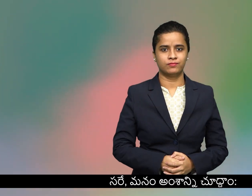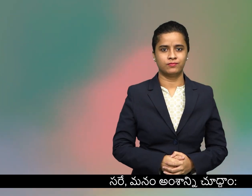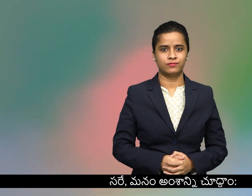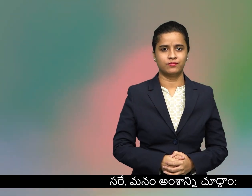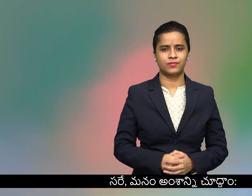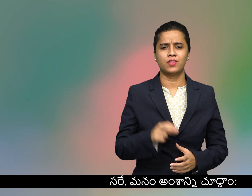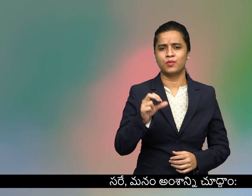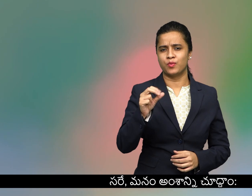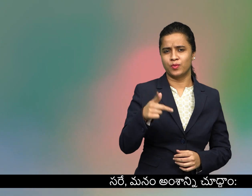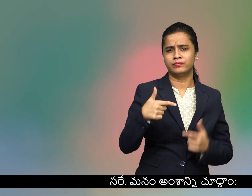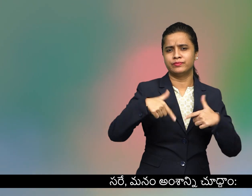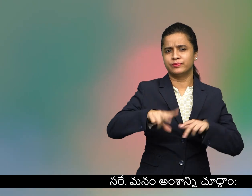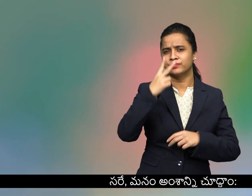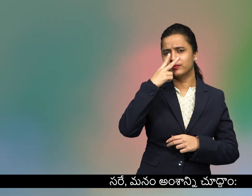సరే, మన అంశాన్ని చూద్దాం.